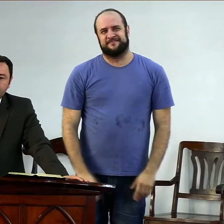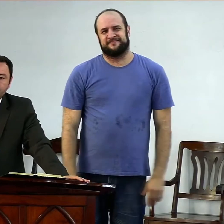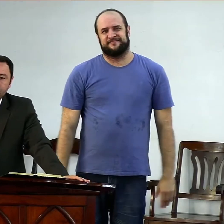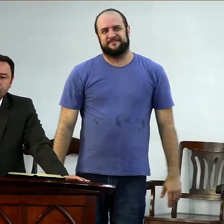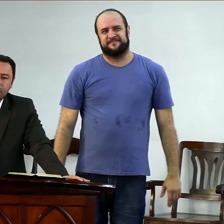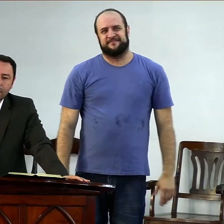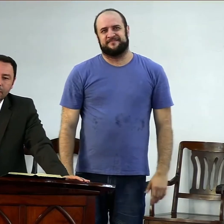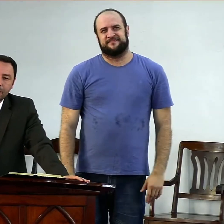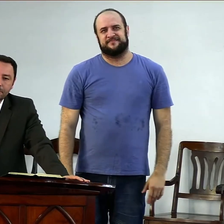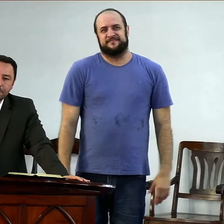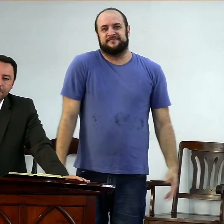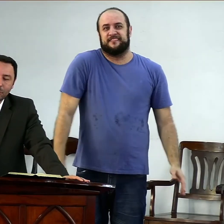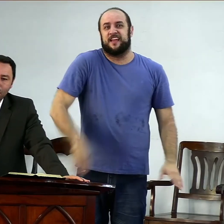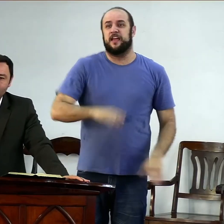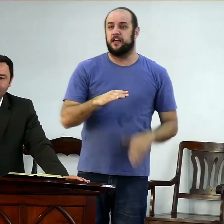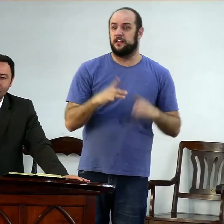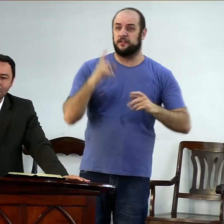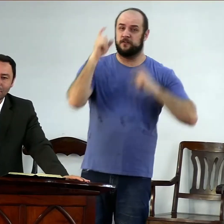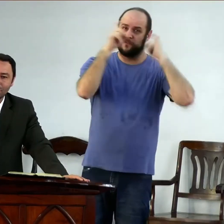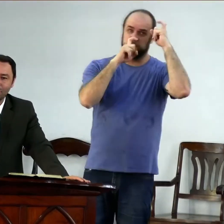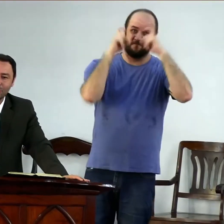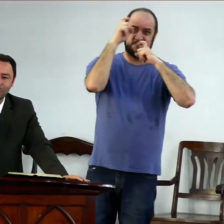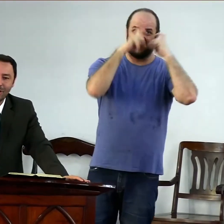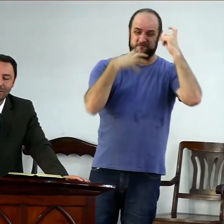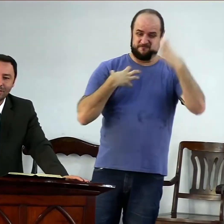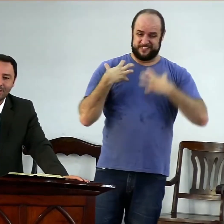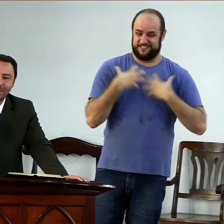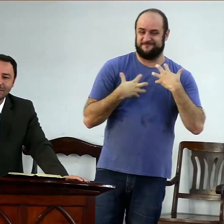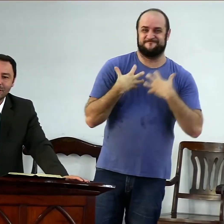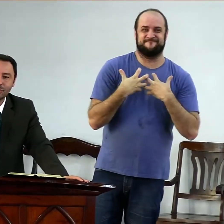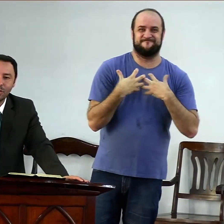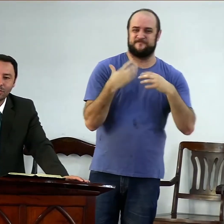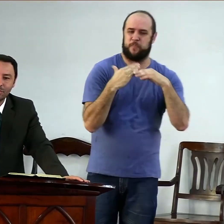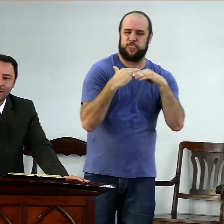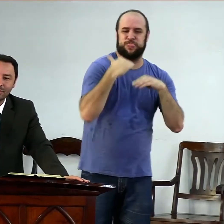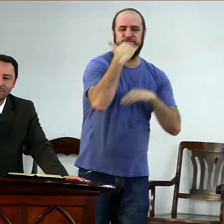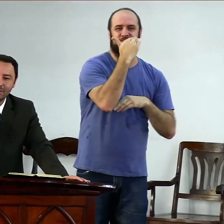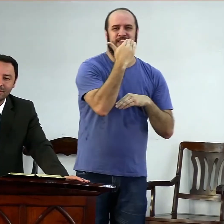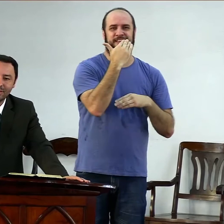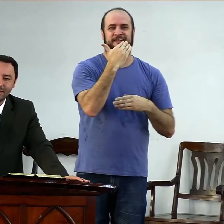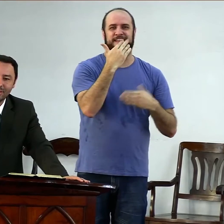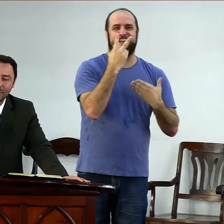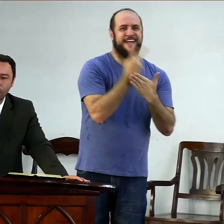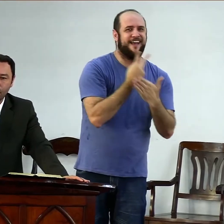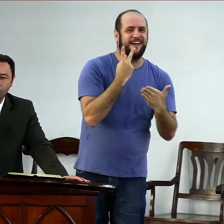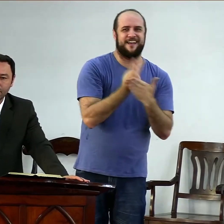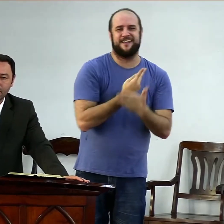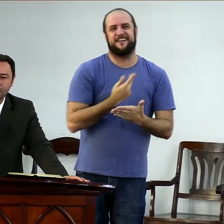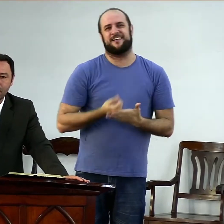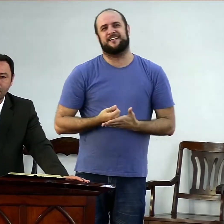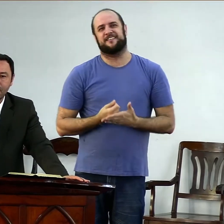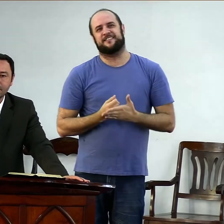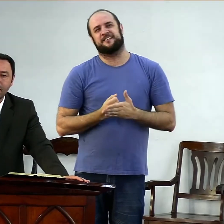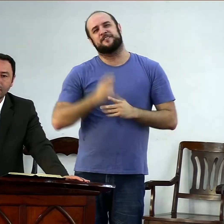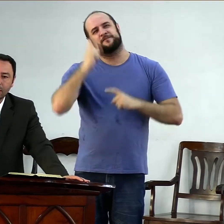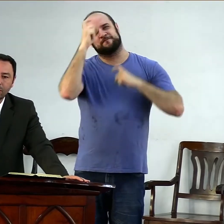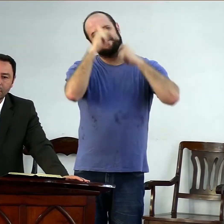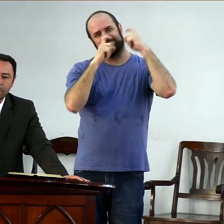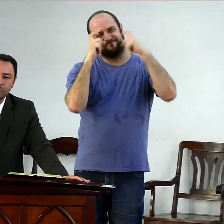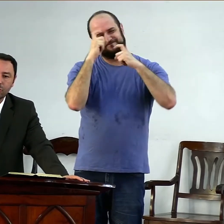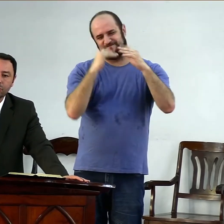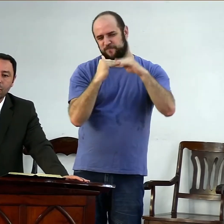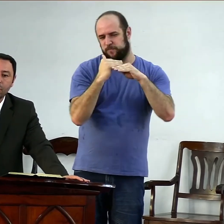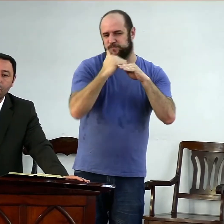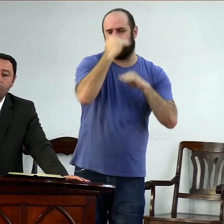Talvez isso demonstre que o teu coração está no seu vestuário, está na sua autoimagem. E a tua preocupação está mais naquilo